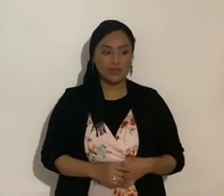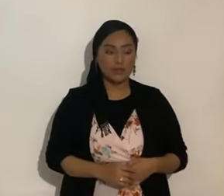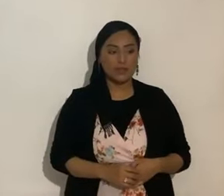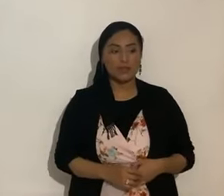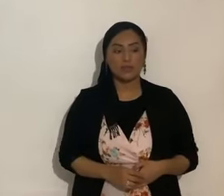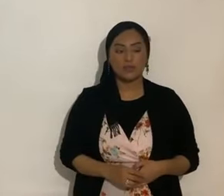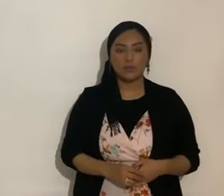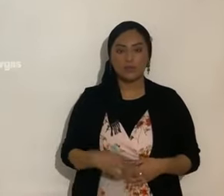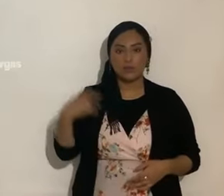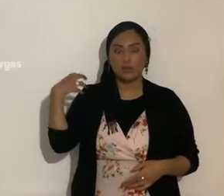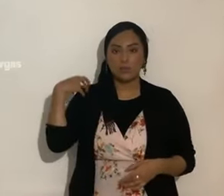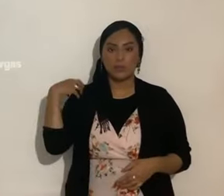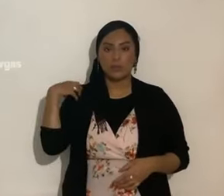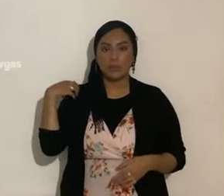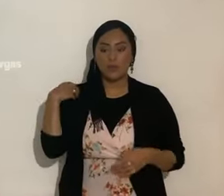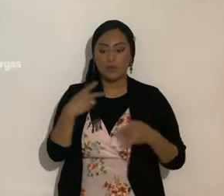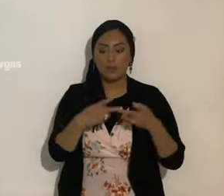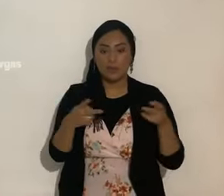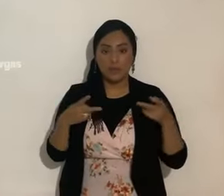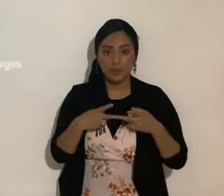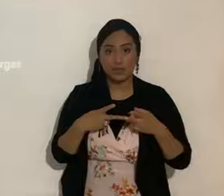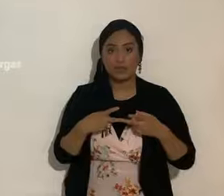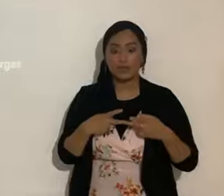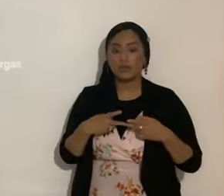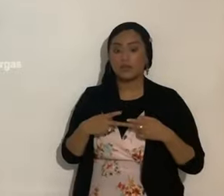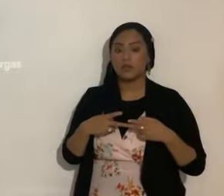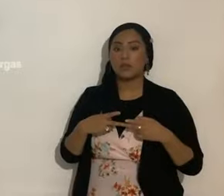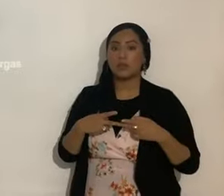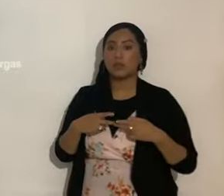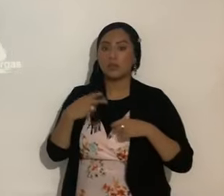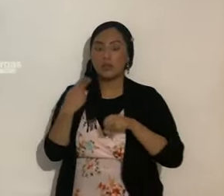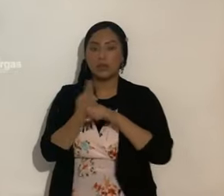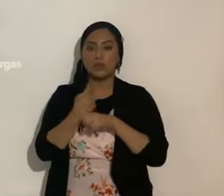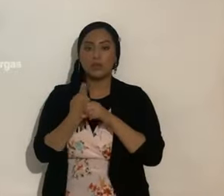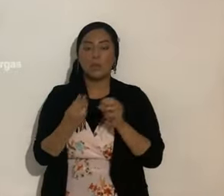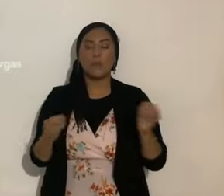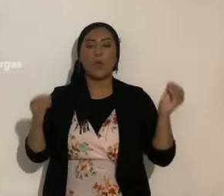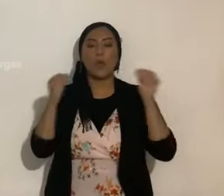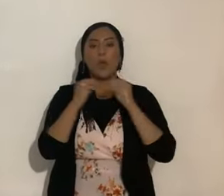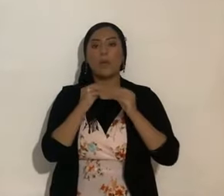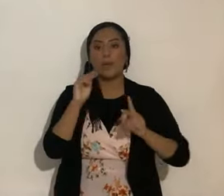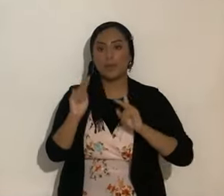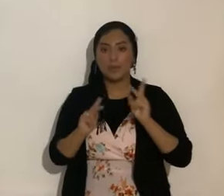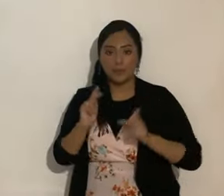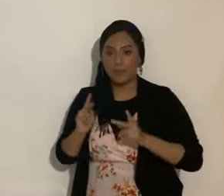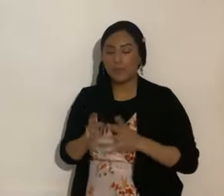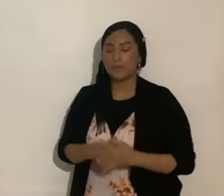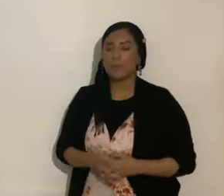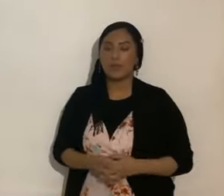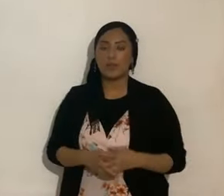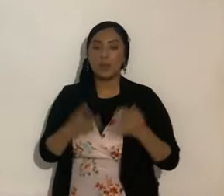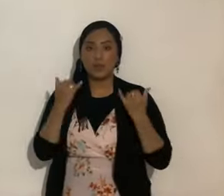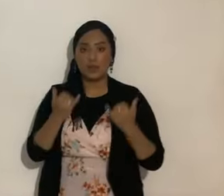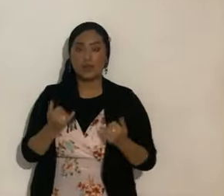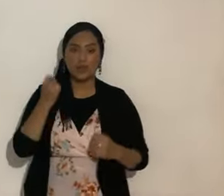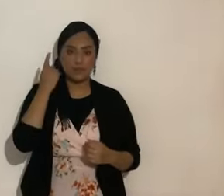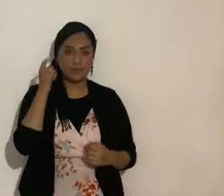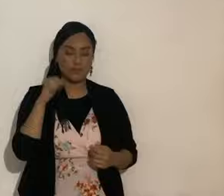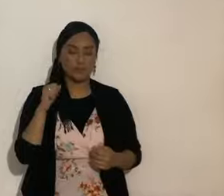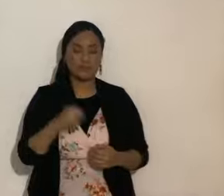El dueño de la viña empleó a más obreros. Ahora vamos entendiendo,